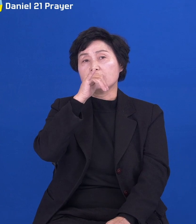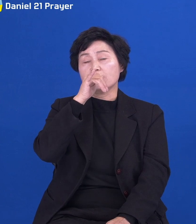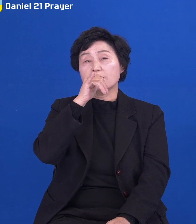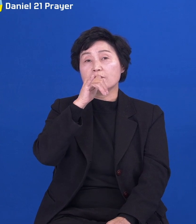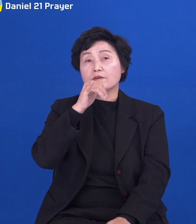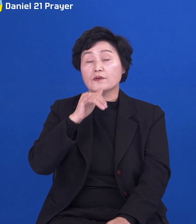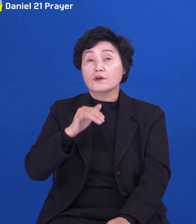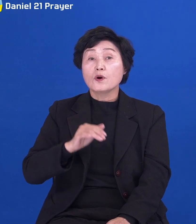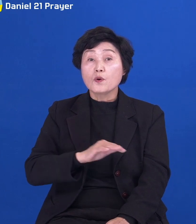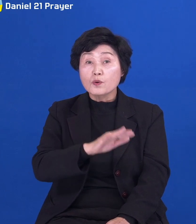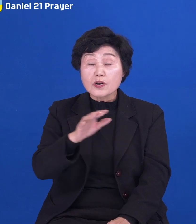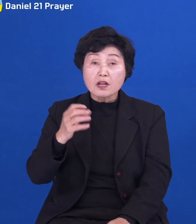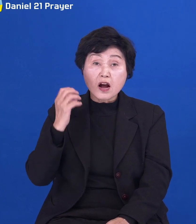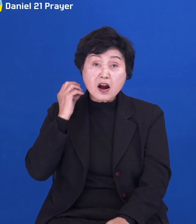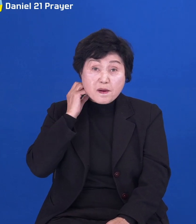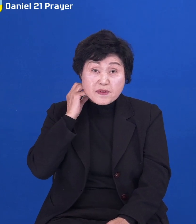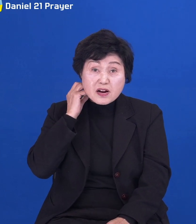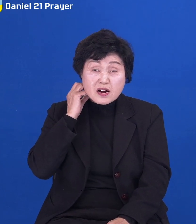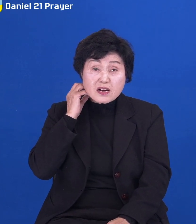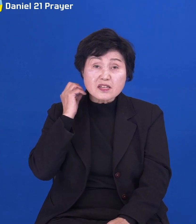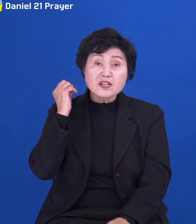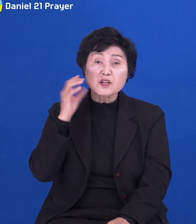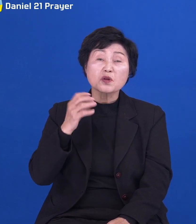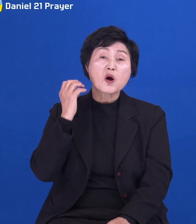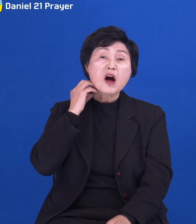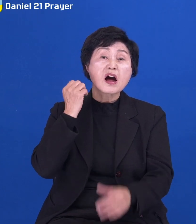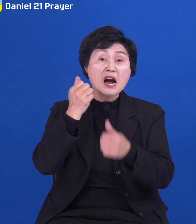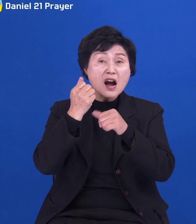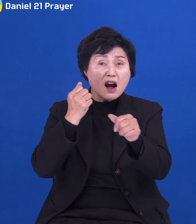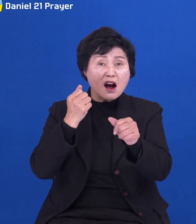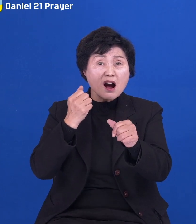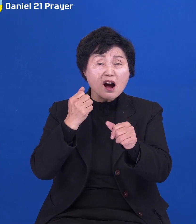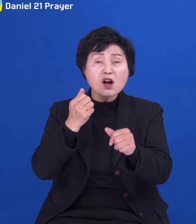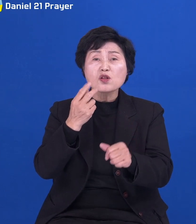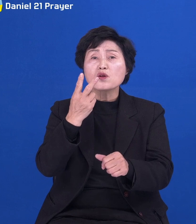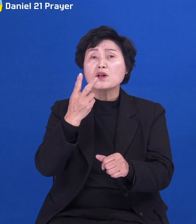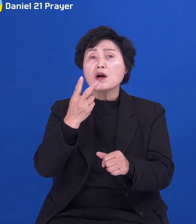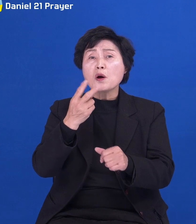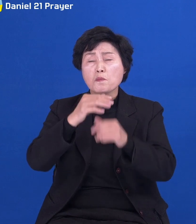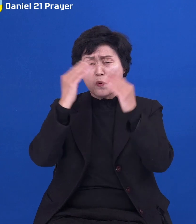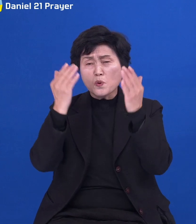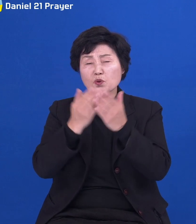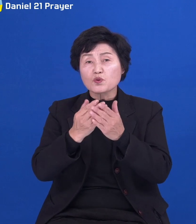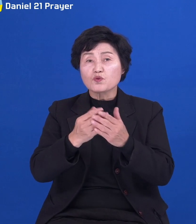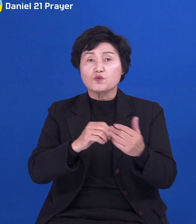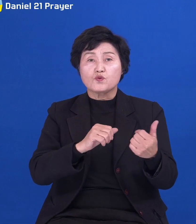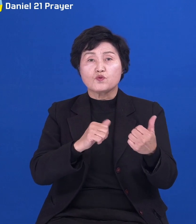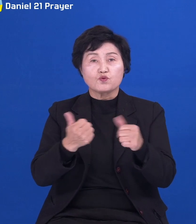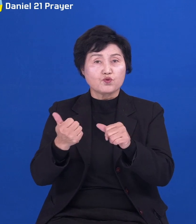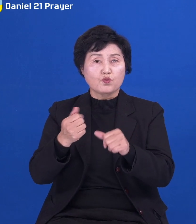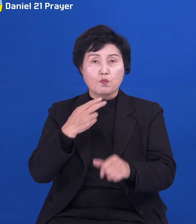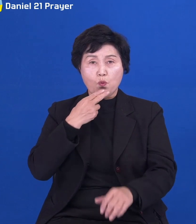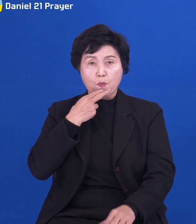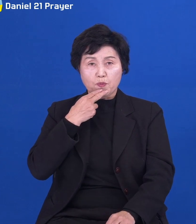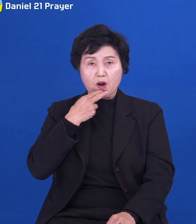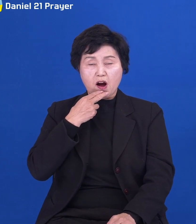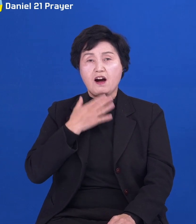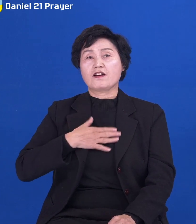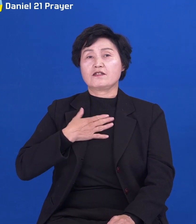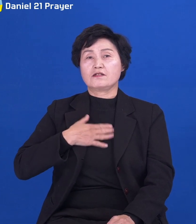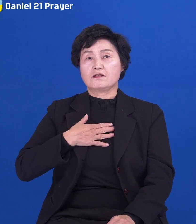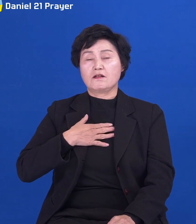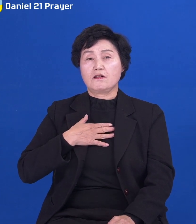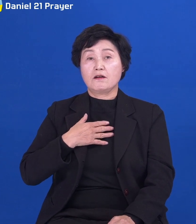우리는 김일성, 김정일이라는 존재가 영원히 죽지 않은 불면의 신인 줄 알았어요. 그러나 고난의 행군을